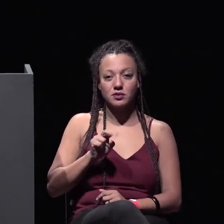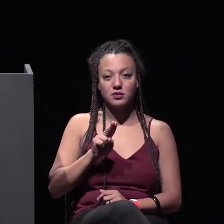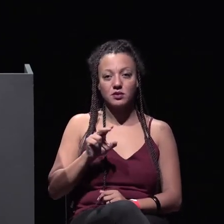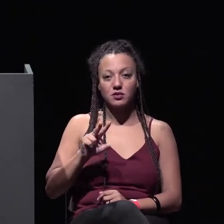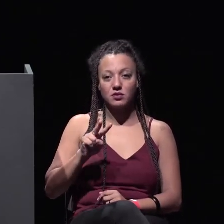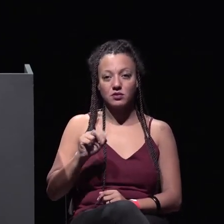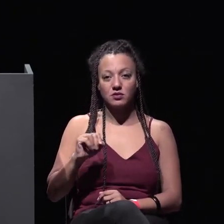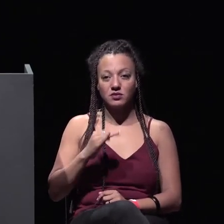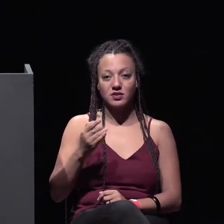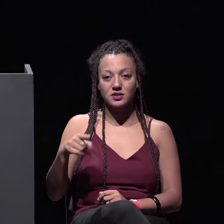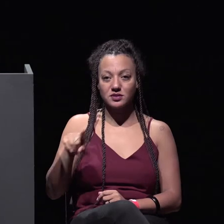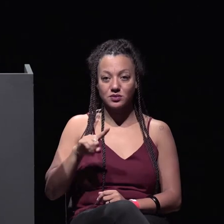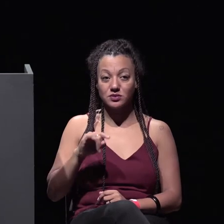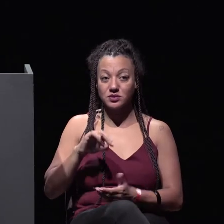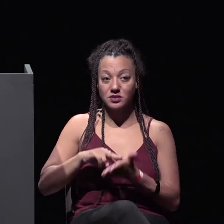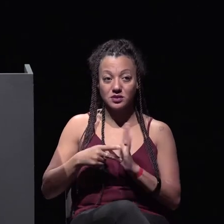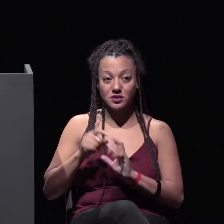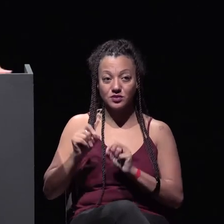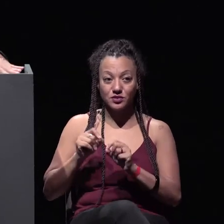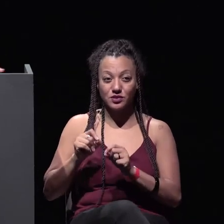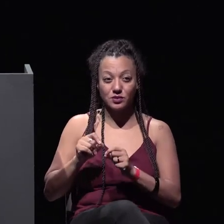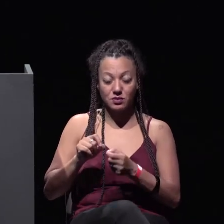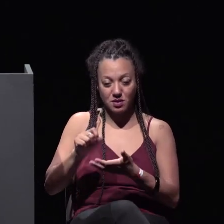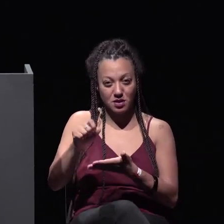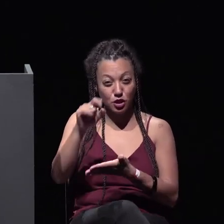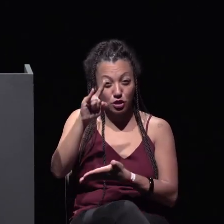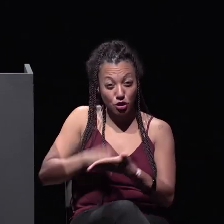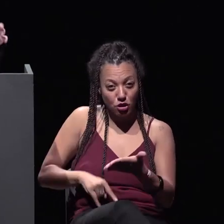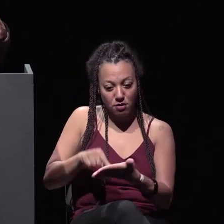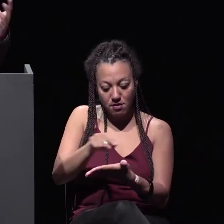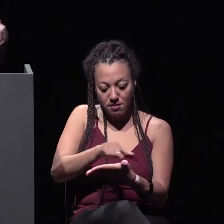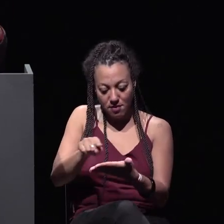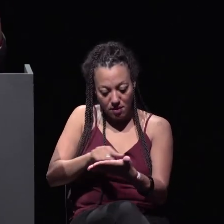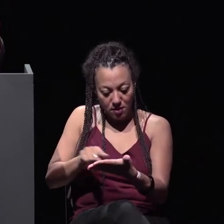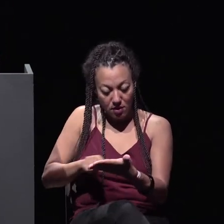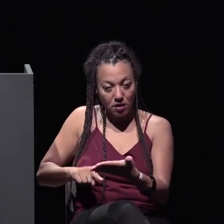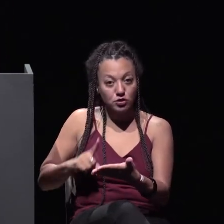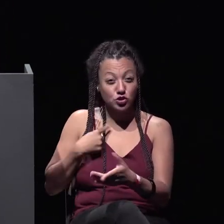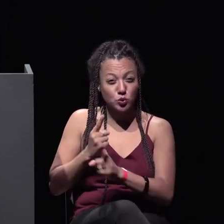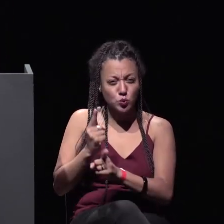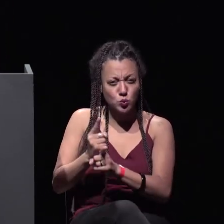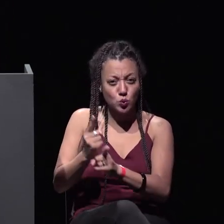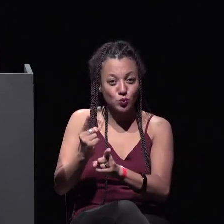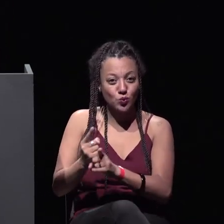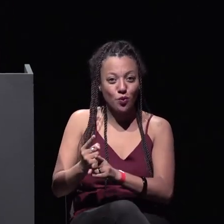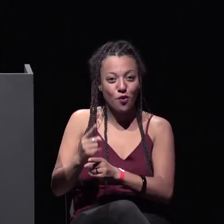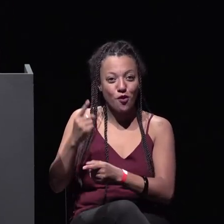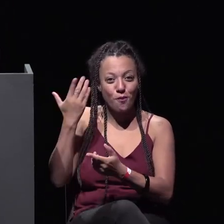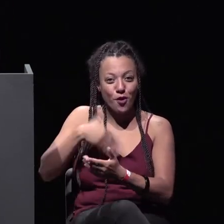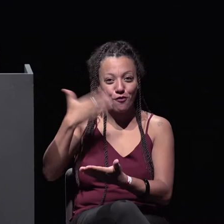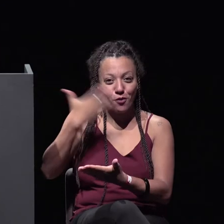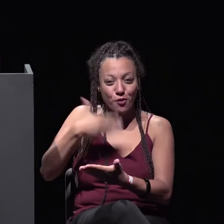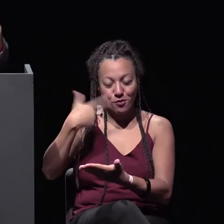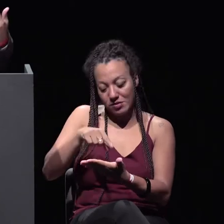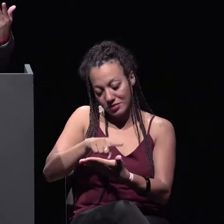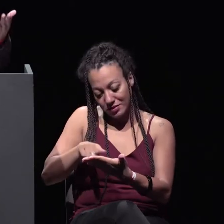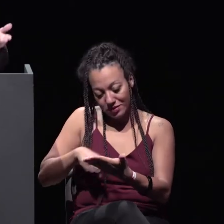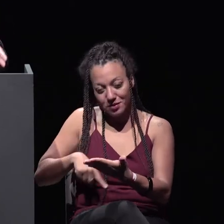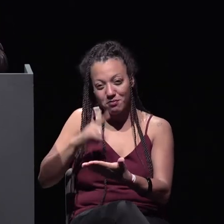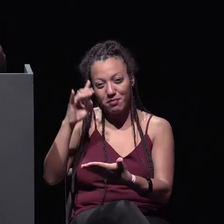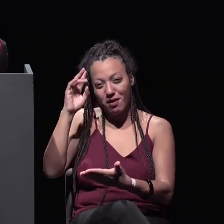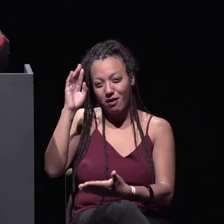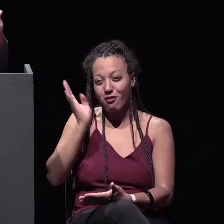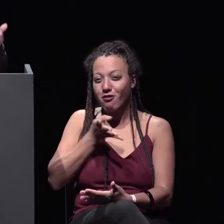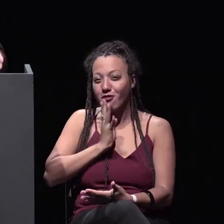inovações não ter documentos preservados nós encontramos uma série deles aí essas são também fontes importantes para nós conhecermos os